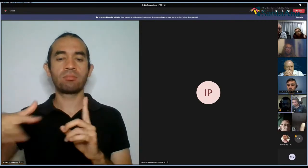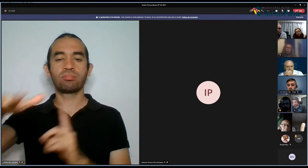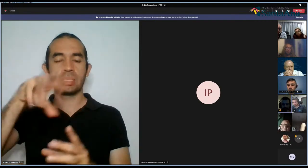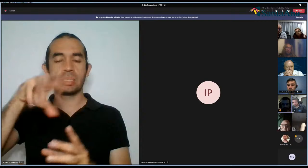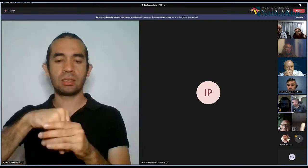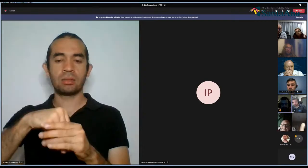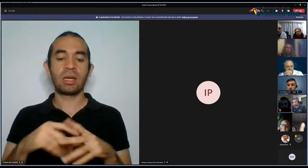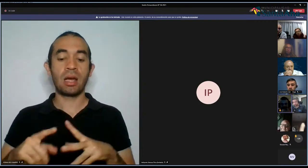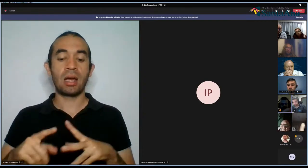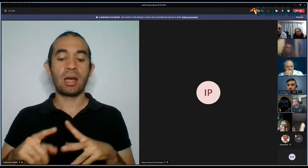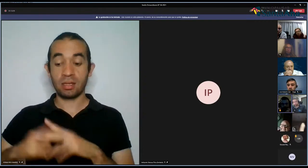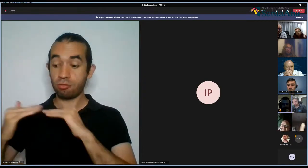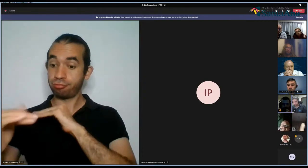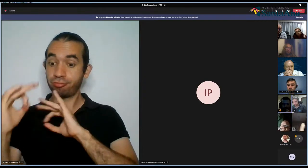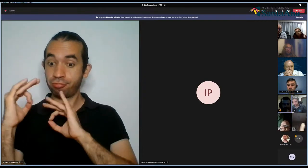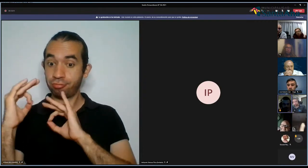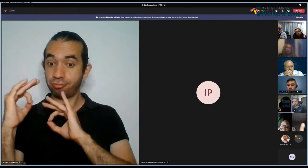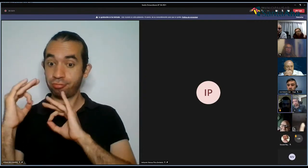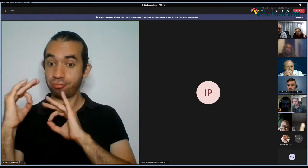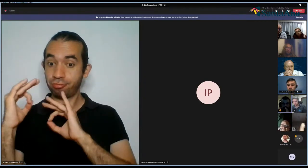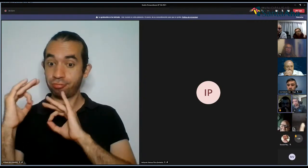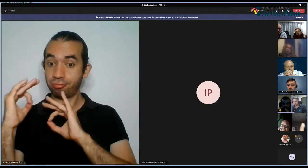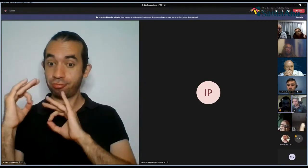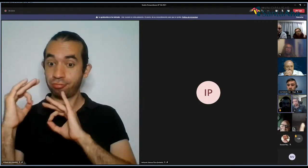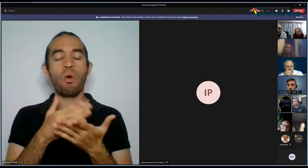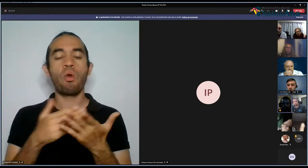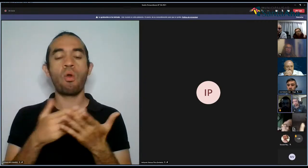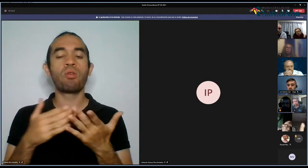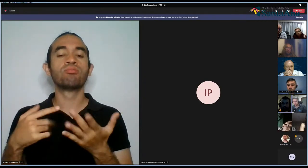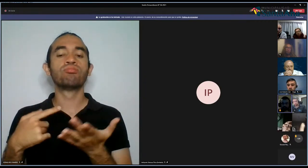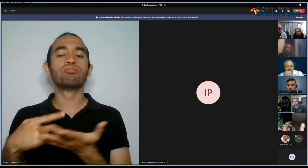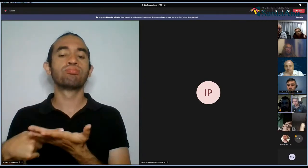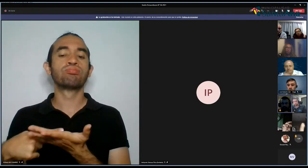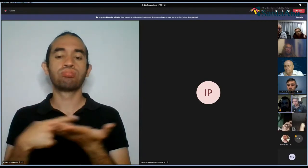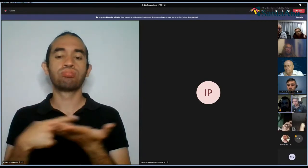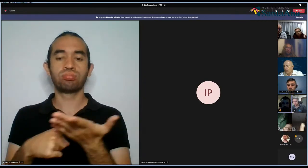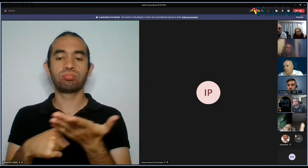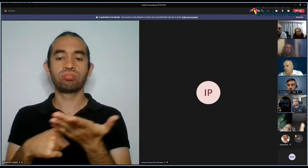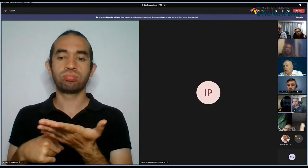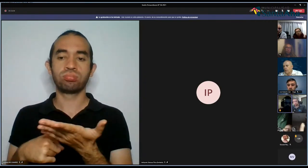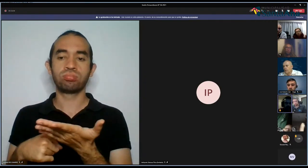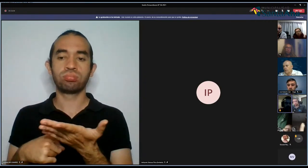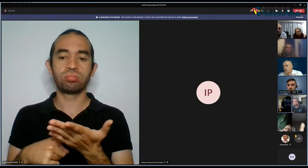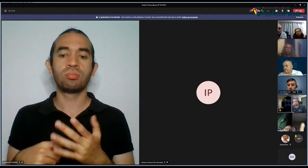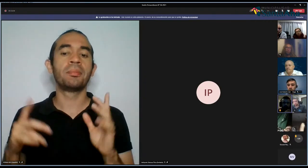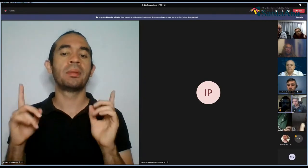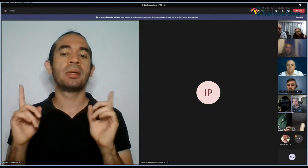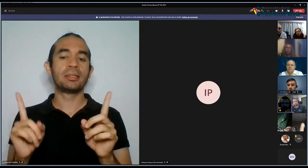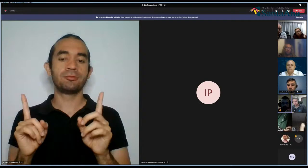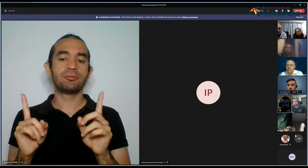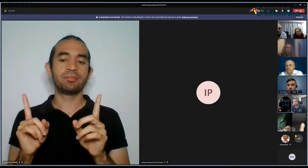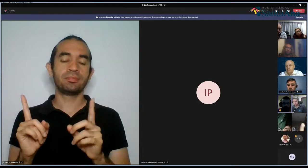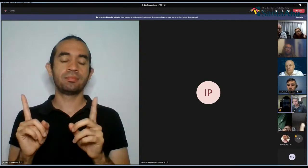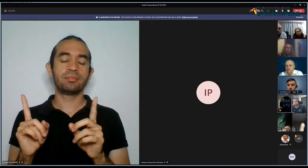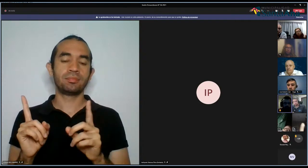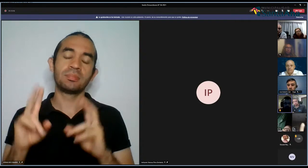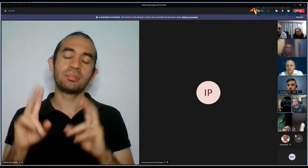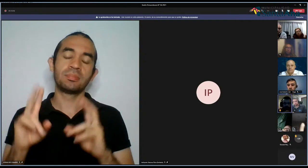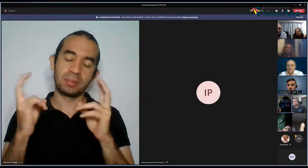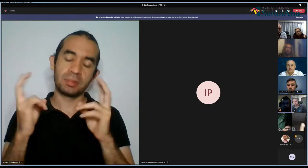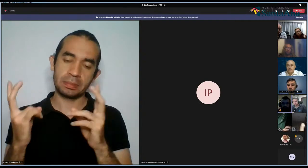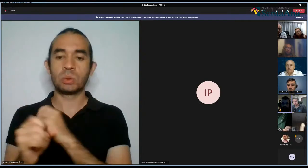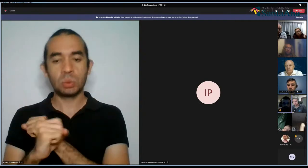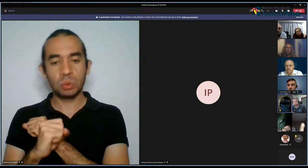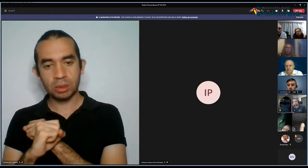que eso ha sido algo que se ha dado trataba bastante este pero sigue la seguridad de saber qué tema de seguridad